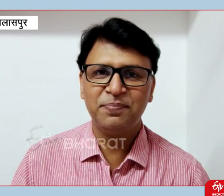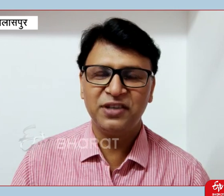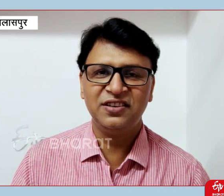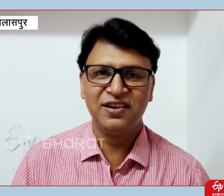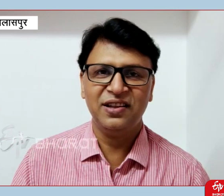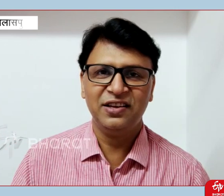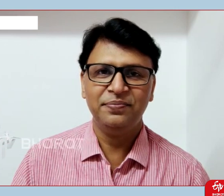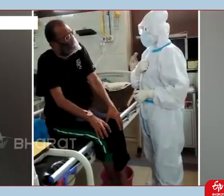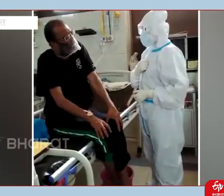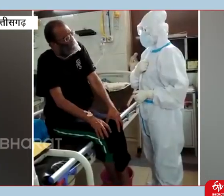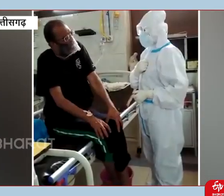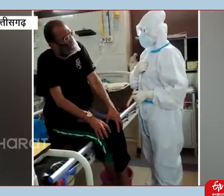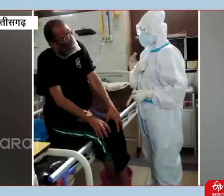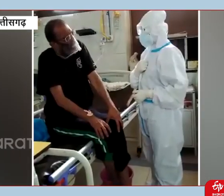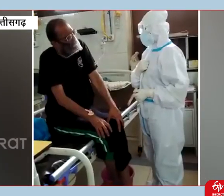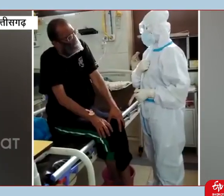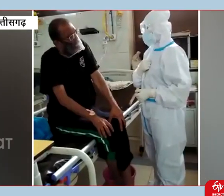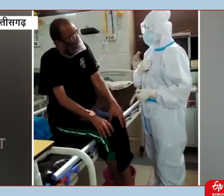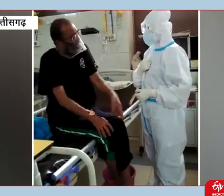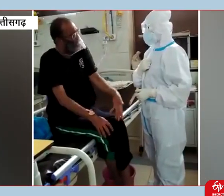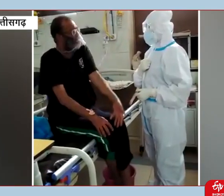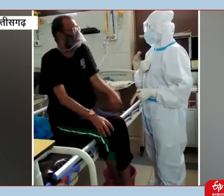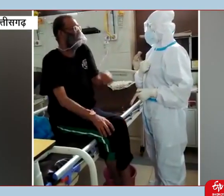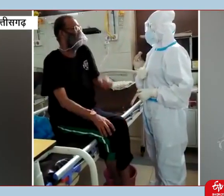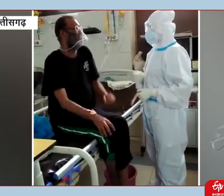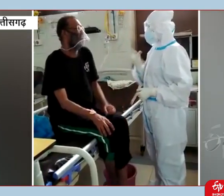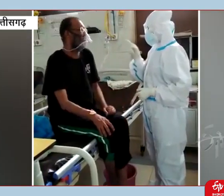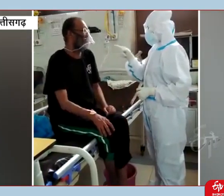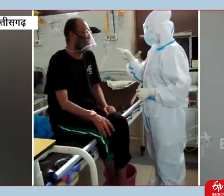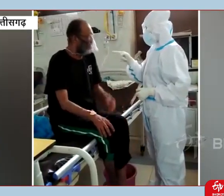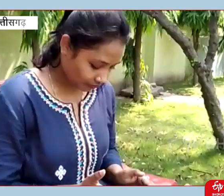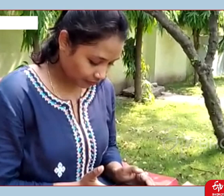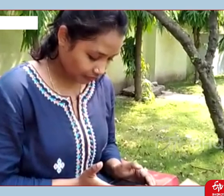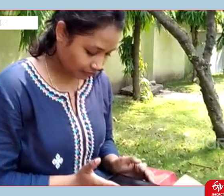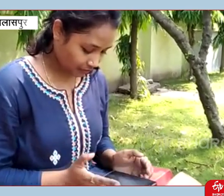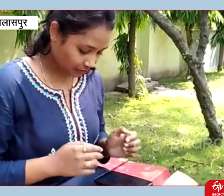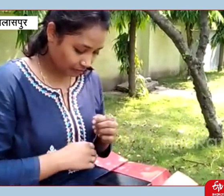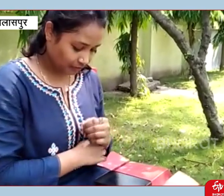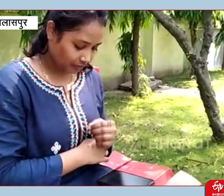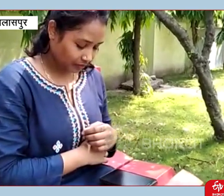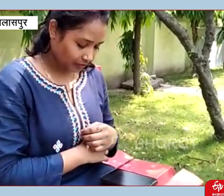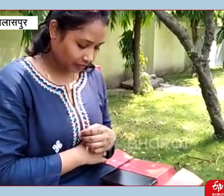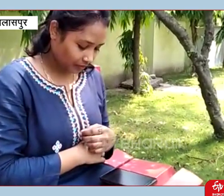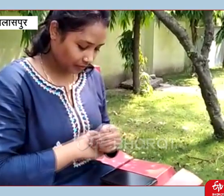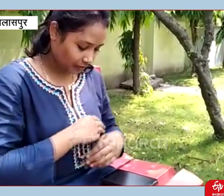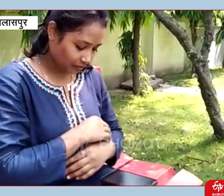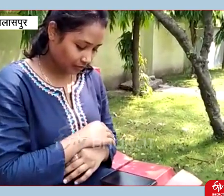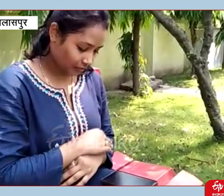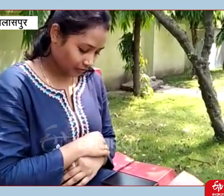संप्रिशन करने लगी बहराल स्वाती के इस जज़बे की हर जगा सराहना हो रही है कहते भी हैं इस दुनिया में सीखने को बहुत कुछ है